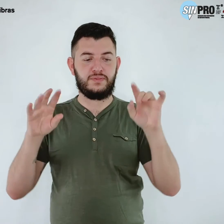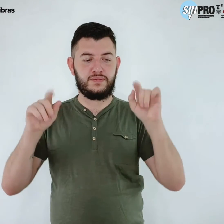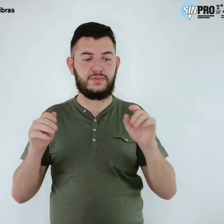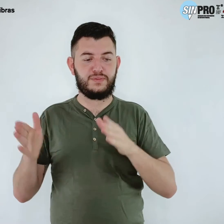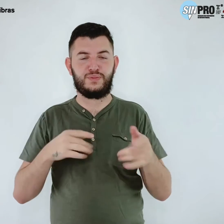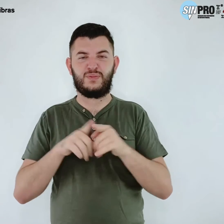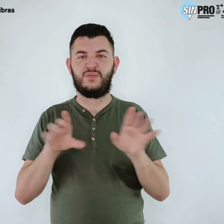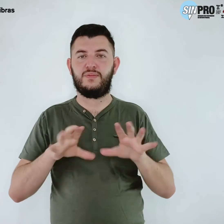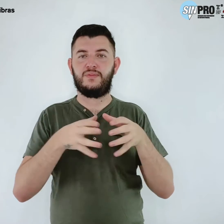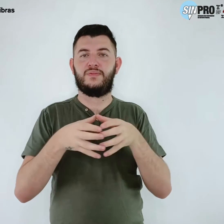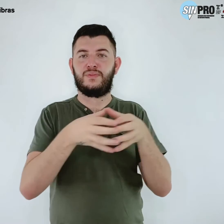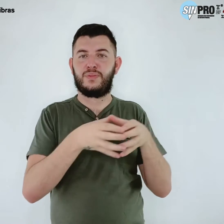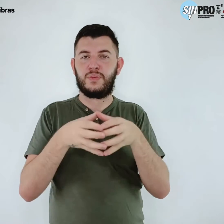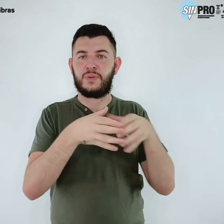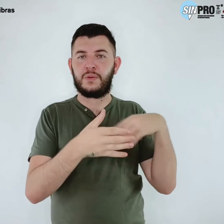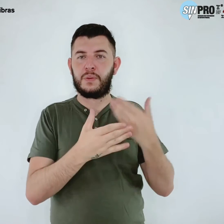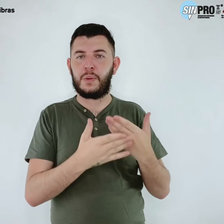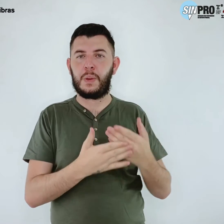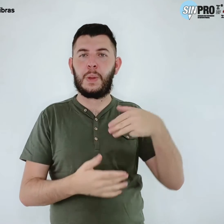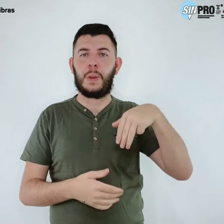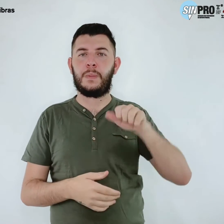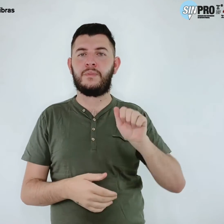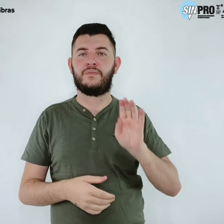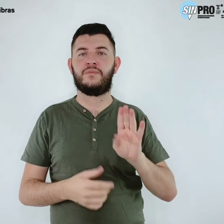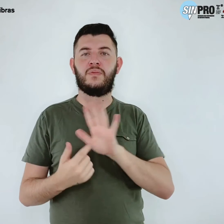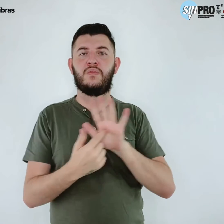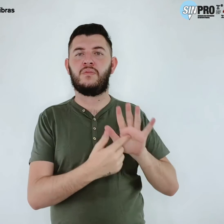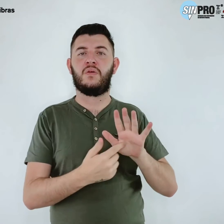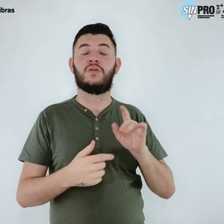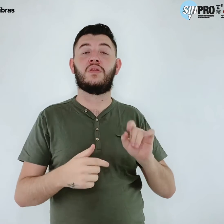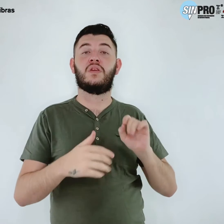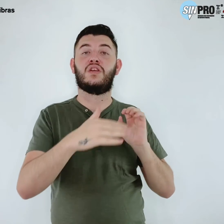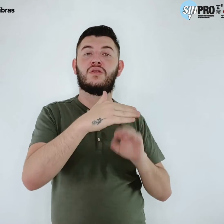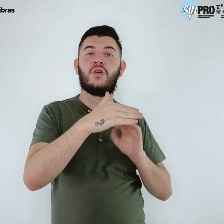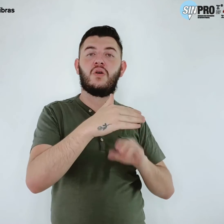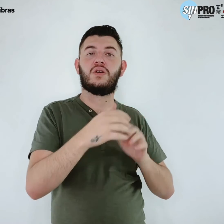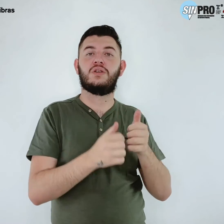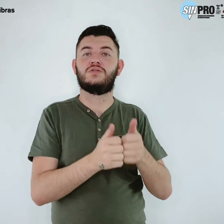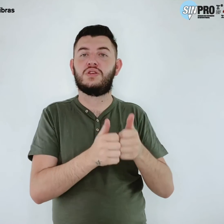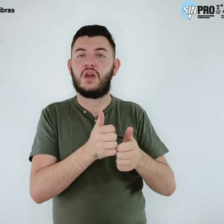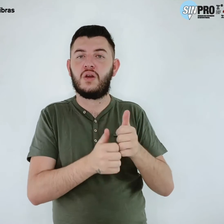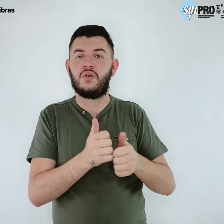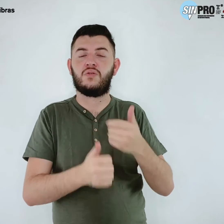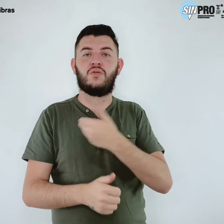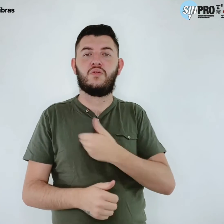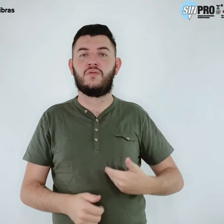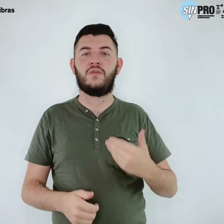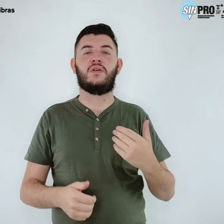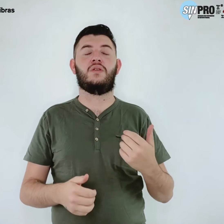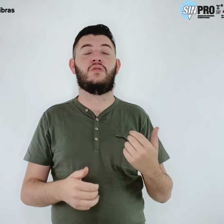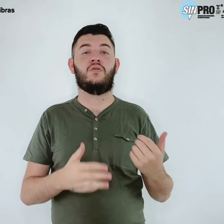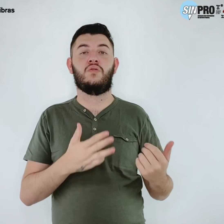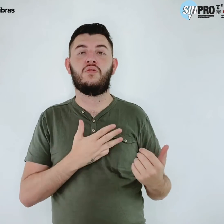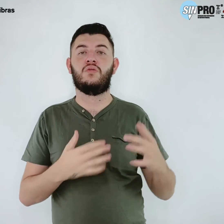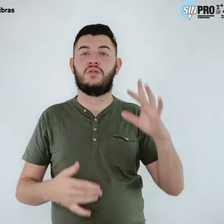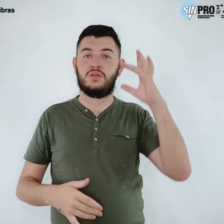MAB, ele mostra o que aconteceu com o estoque público de arroz que os governos Lula e Dilma